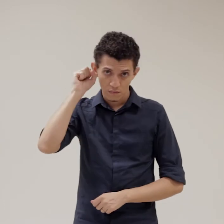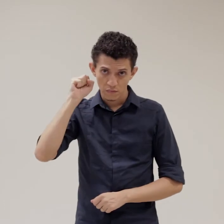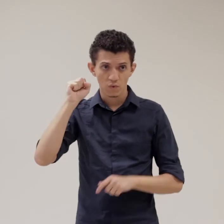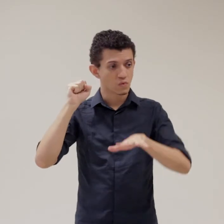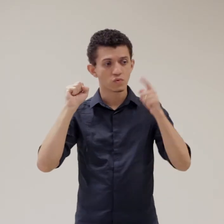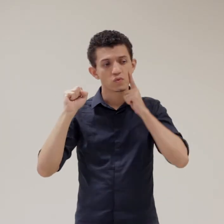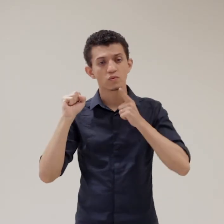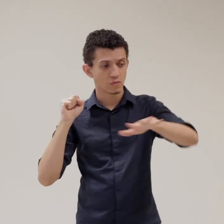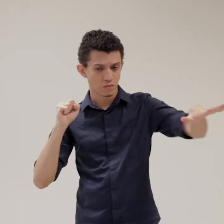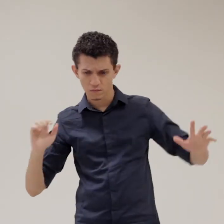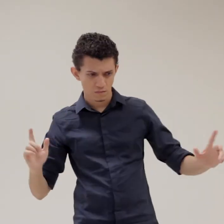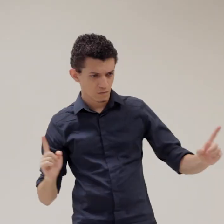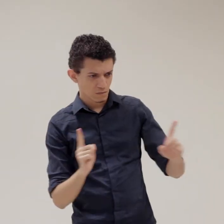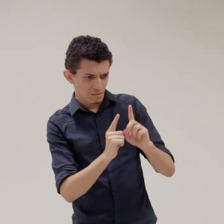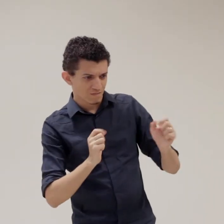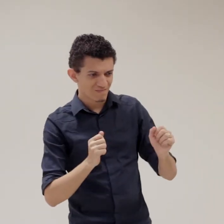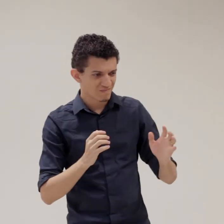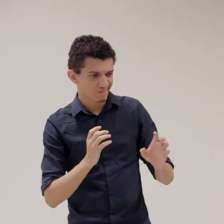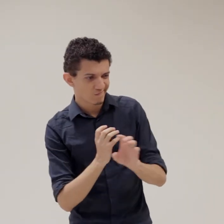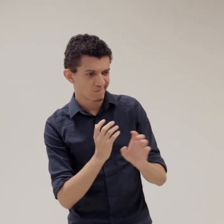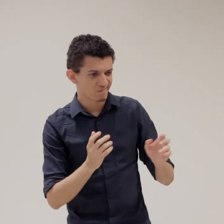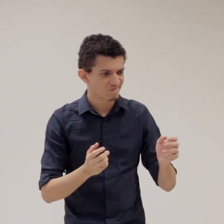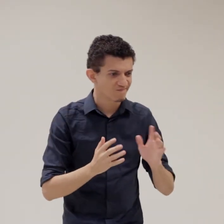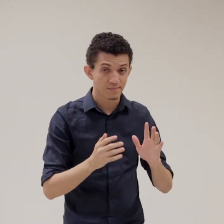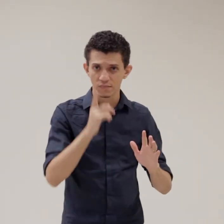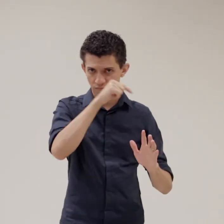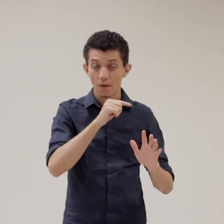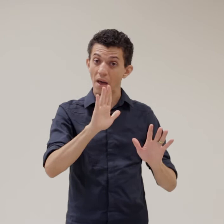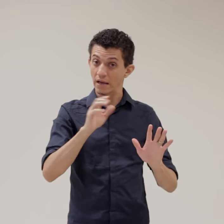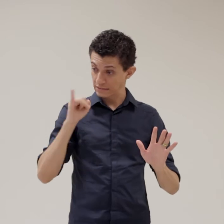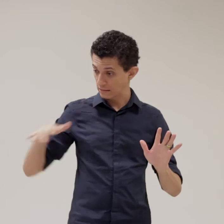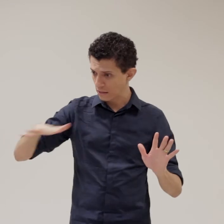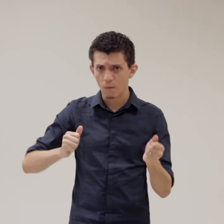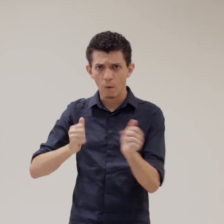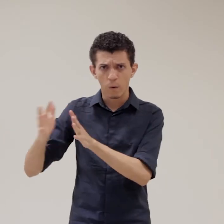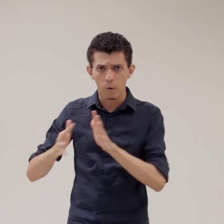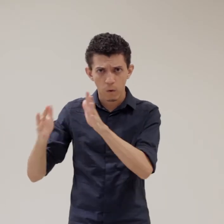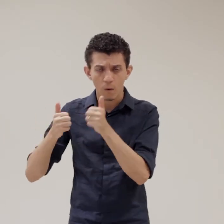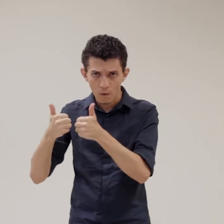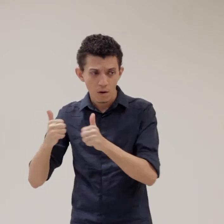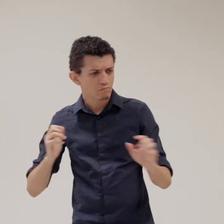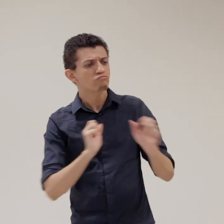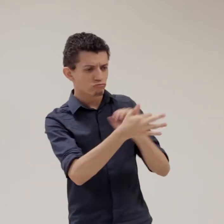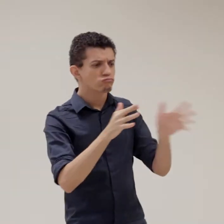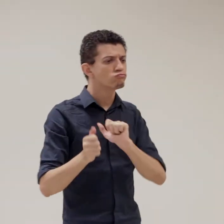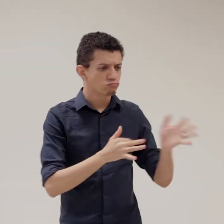bastante receptivos ao evangelho. O problema vem depois, pondera. Ganhar a alma do surdo é razoavelmente